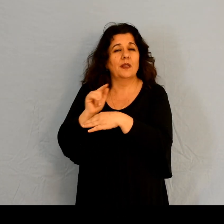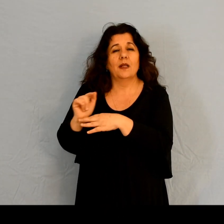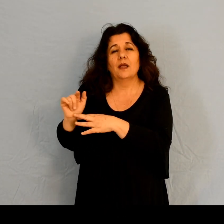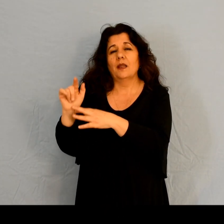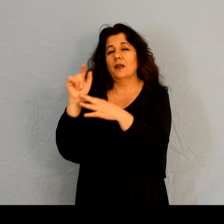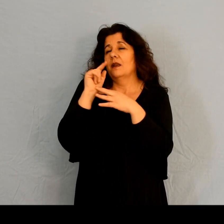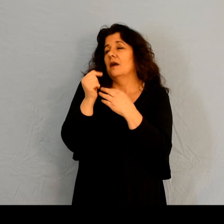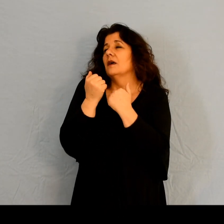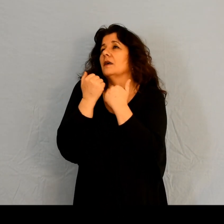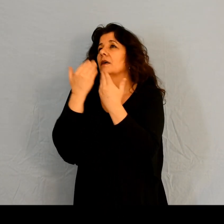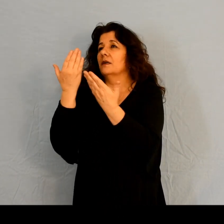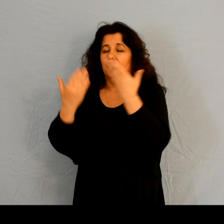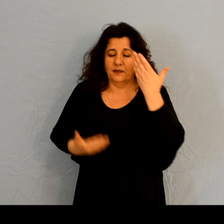jeûne et la prière.